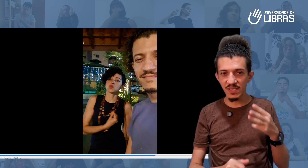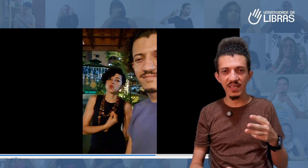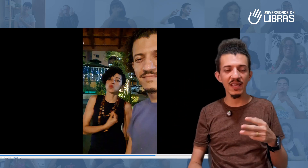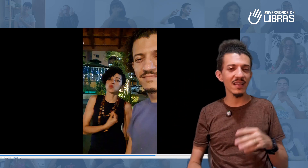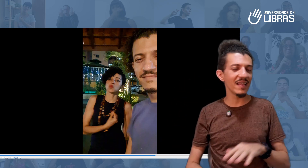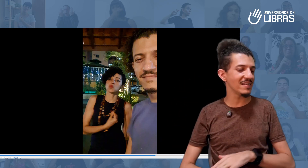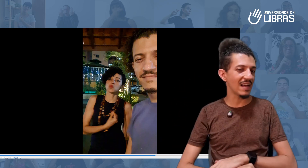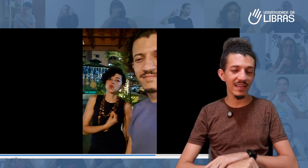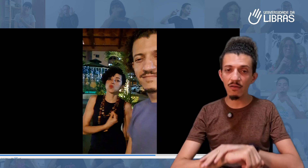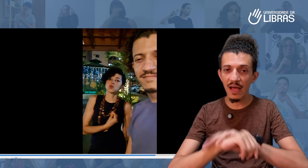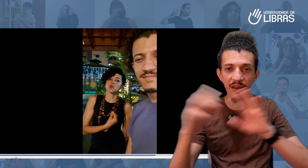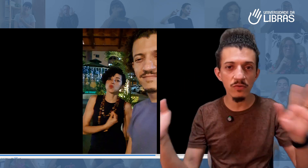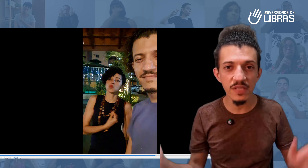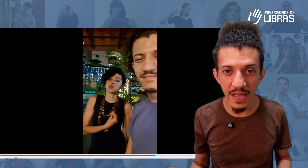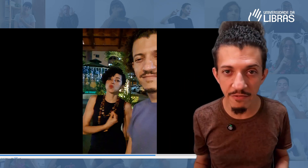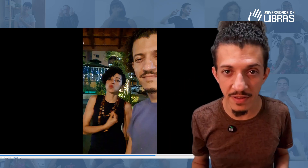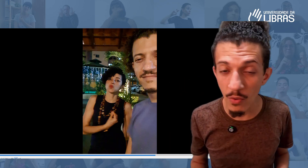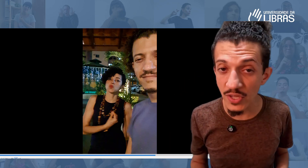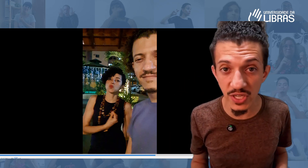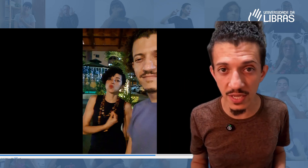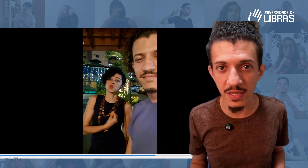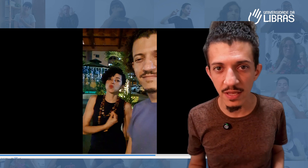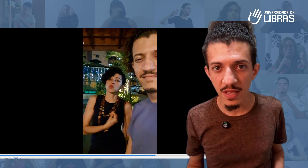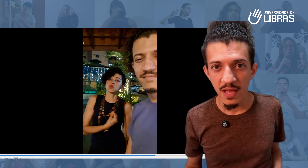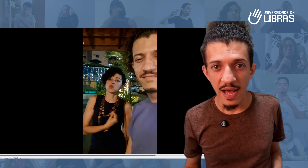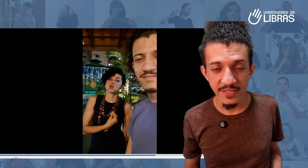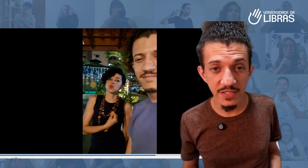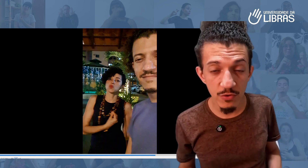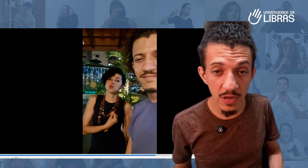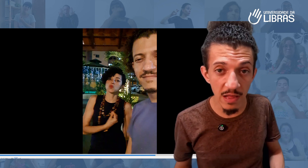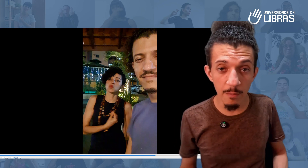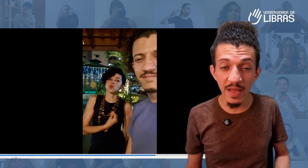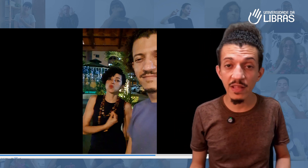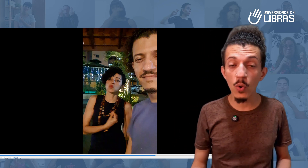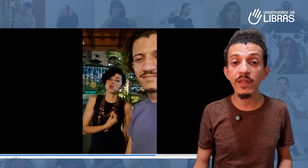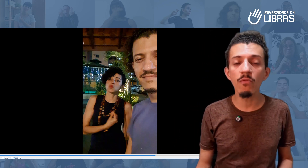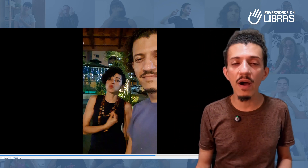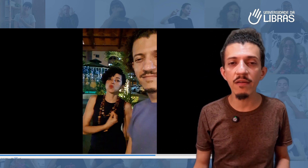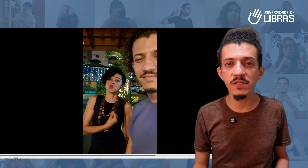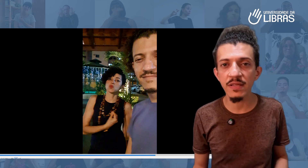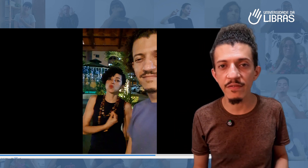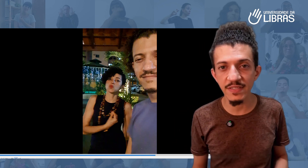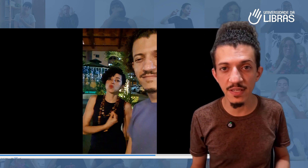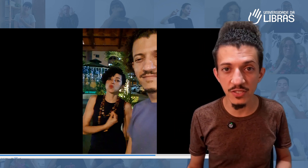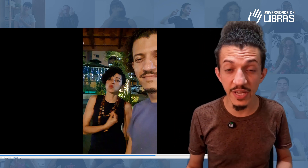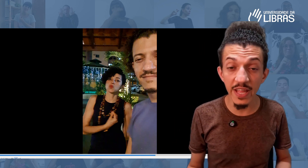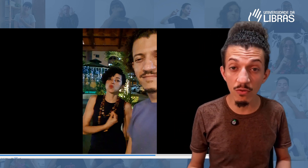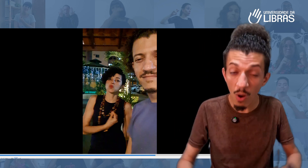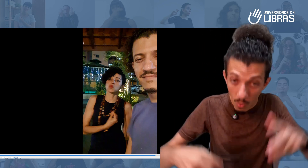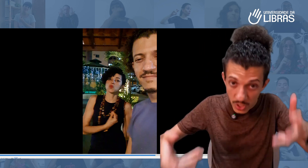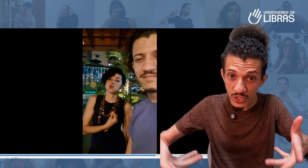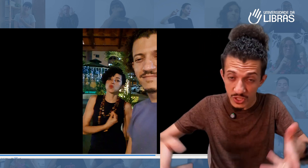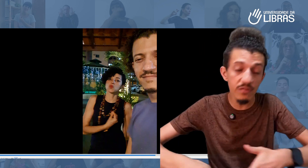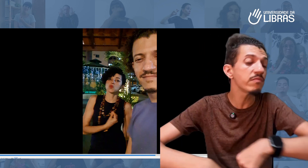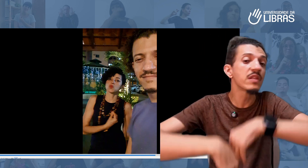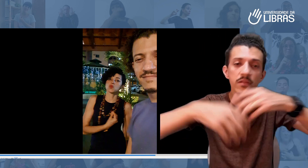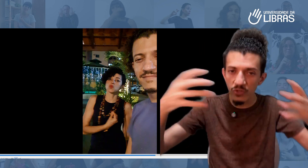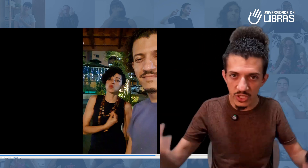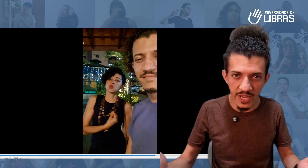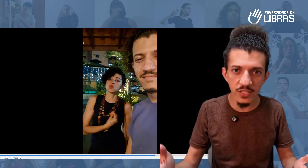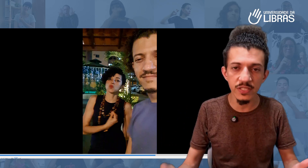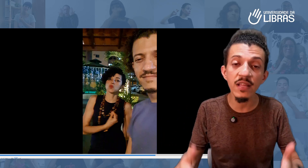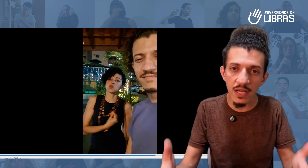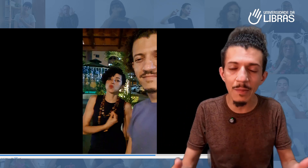a musiquinha em inglês, aquilo lá não serve, não adianta. A gente ficou lá, perdeu 8 anos tentando fazer desse jeito, igual hoje em dia tem um tanto